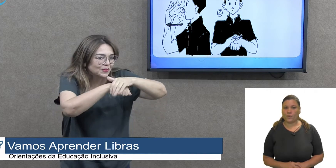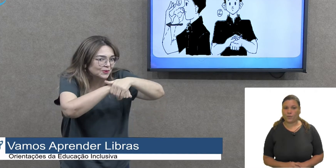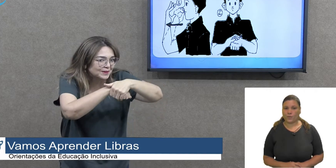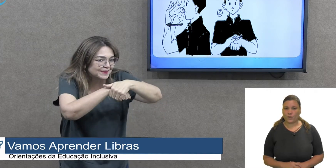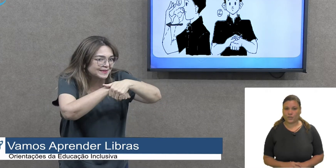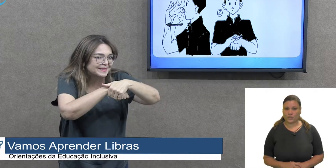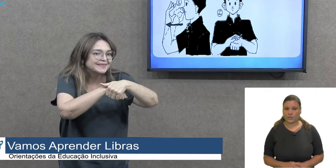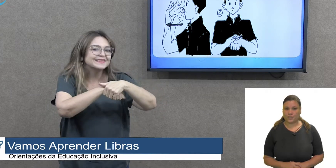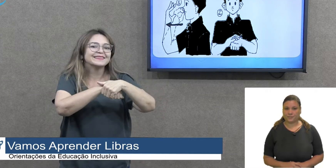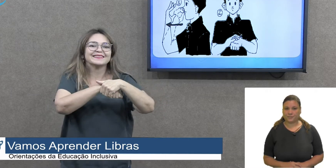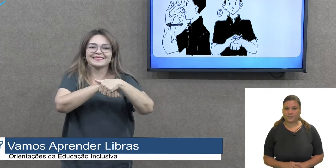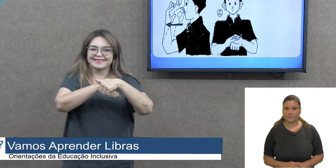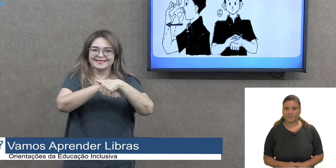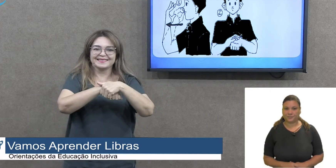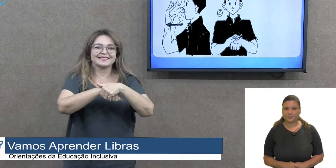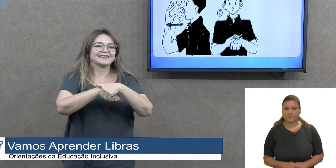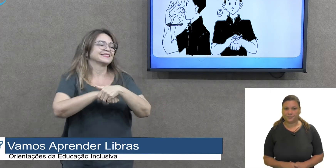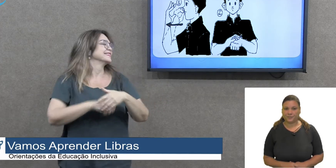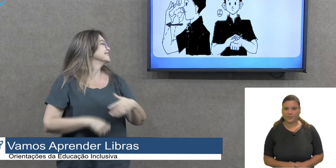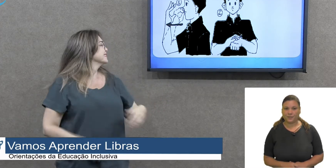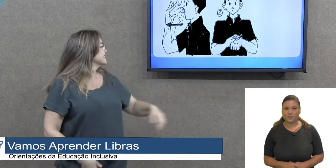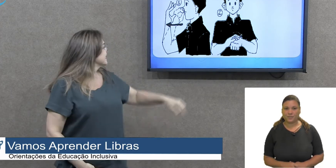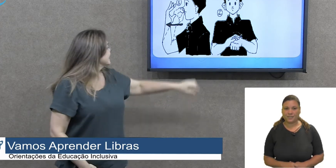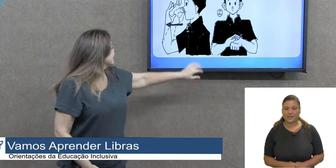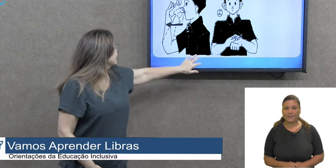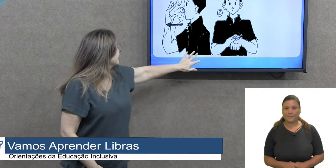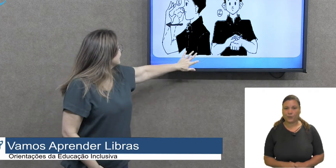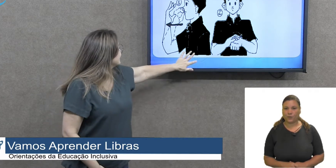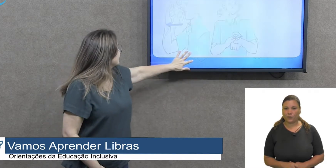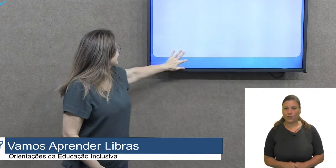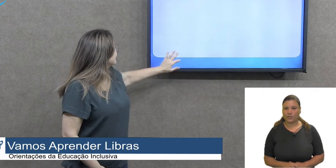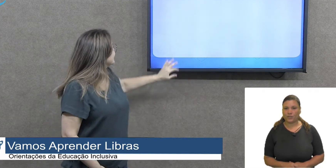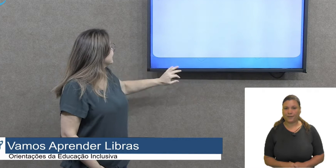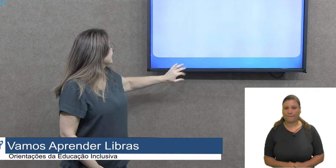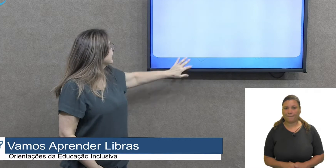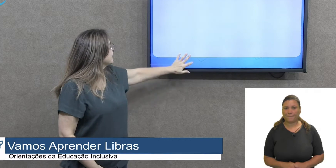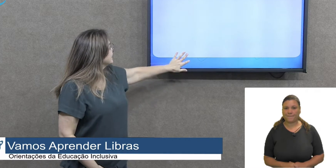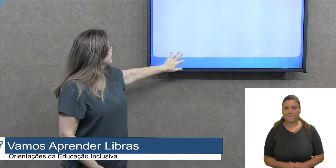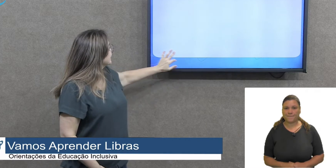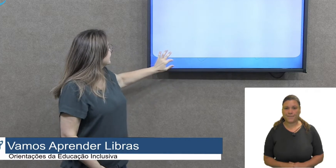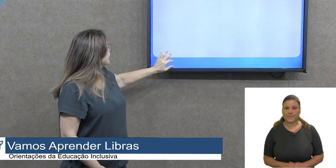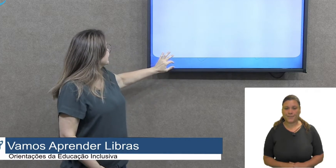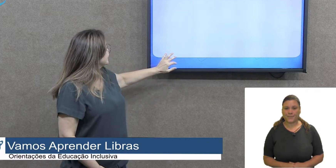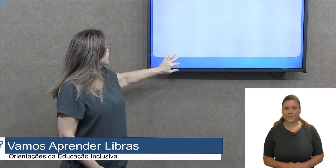Boa noite. Vamos fazer? Boa noite.